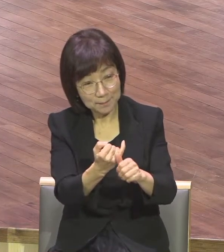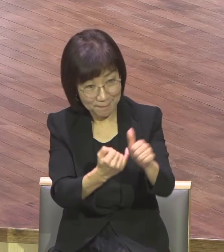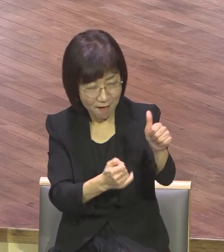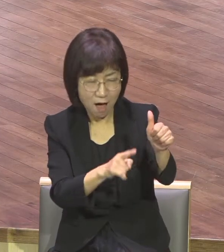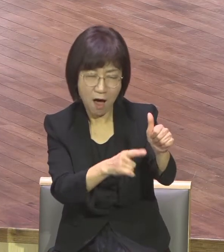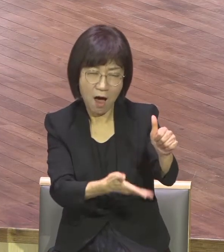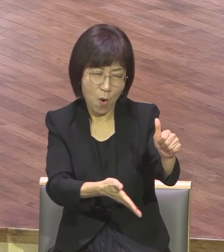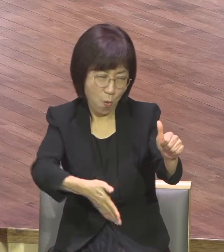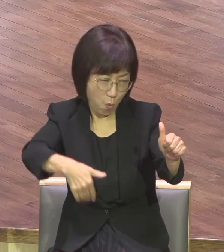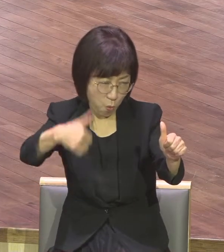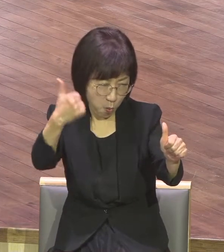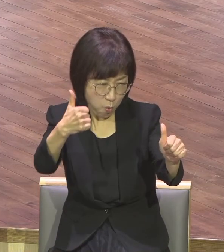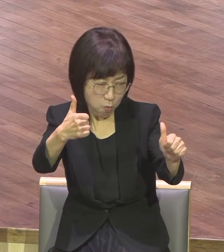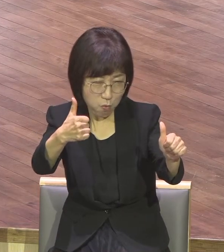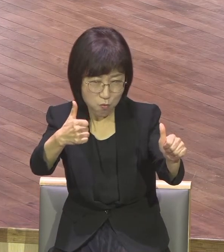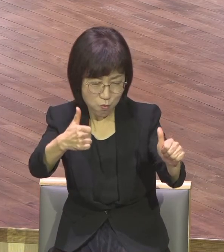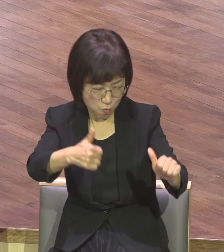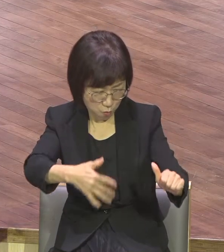나가서 날라다닌다니까.